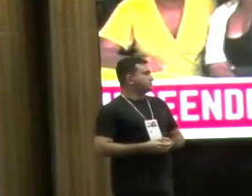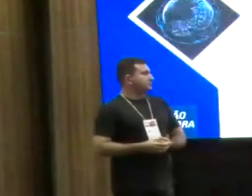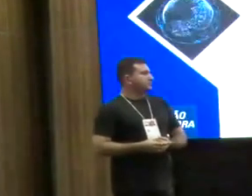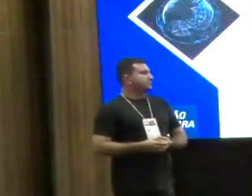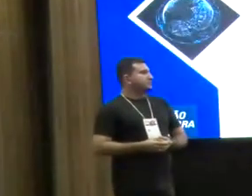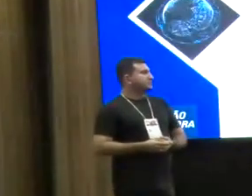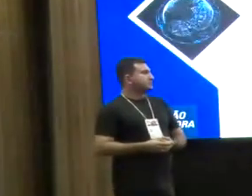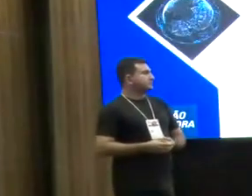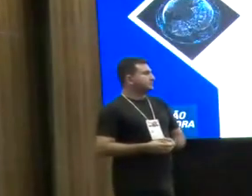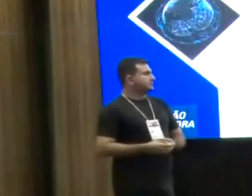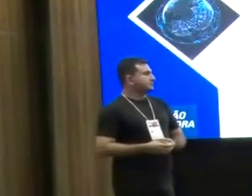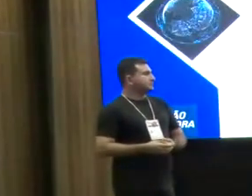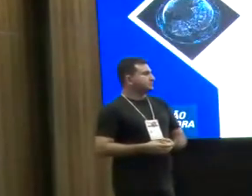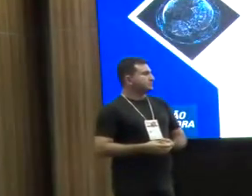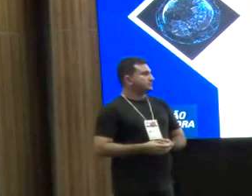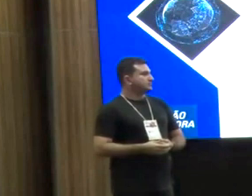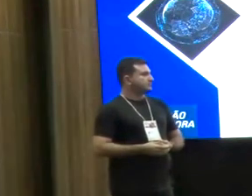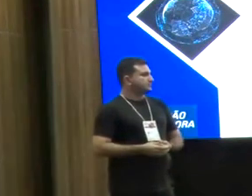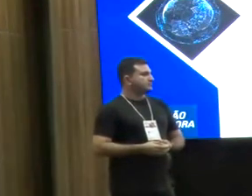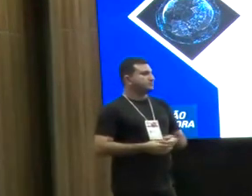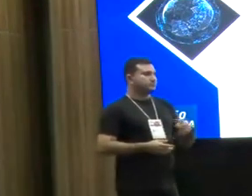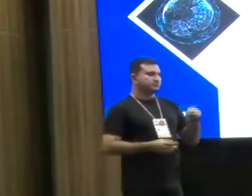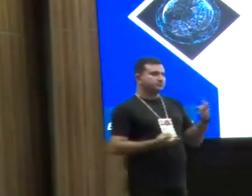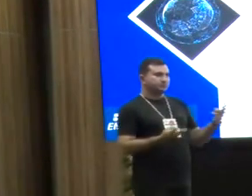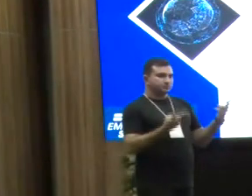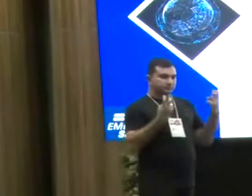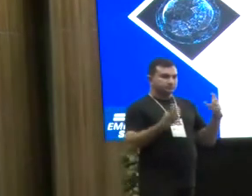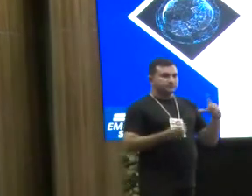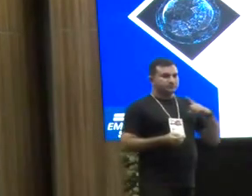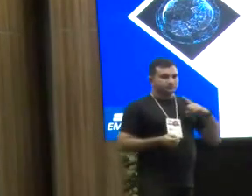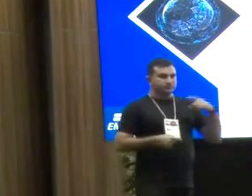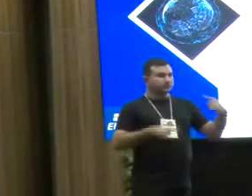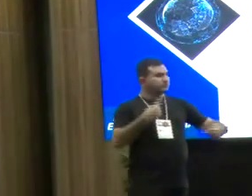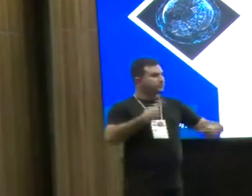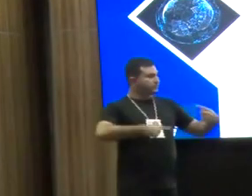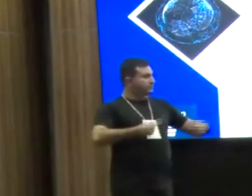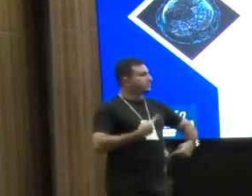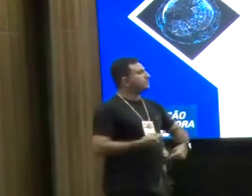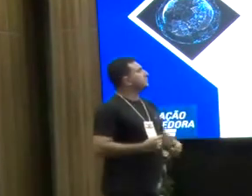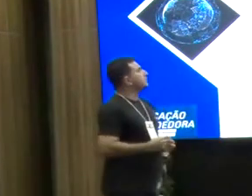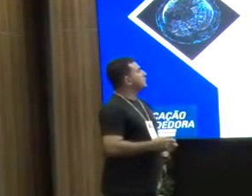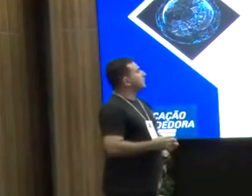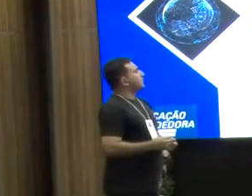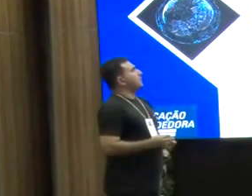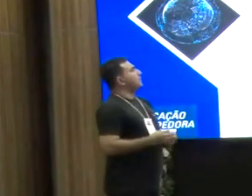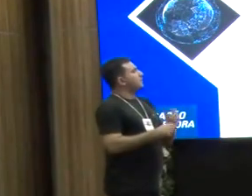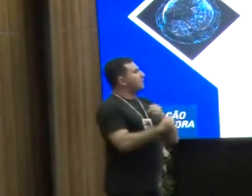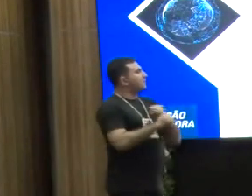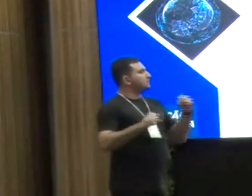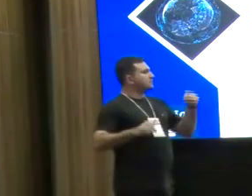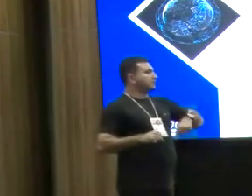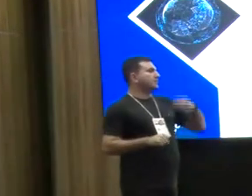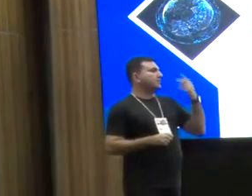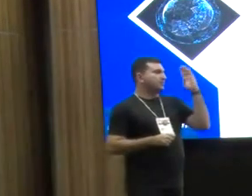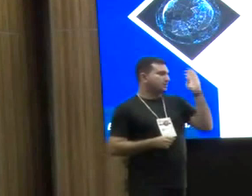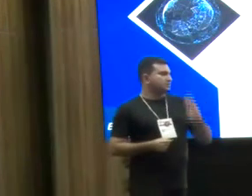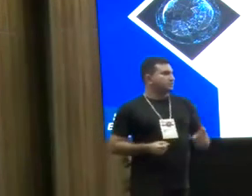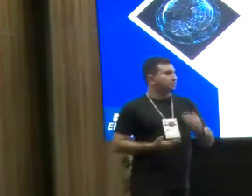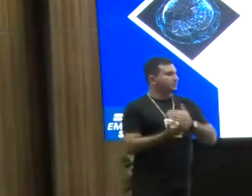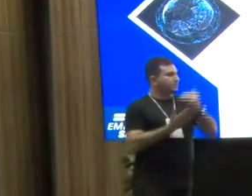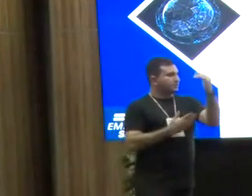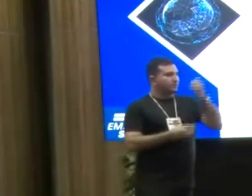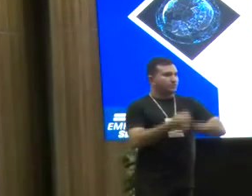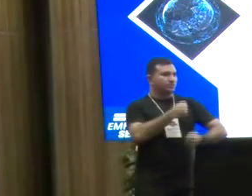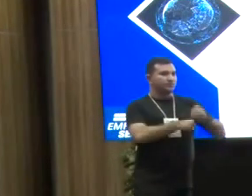Recentemente, deixa eu voltar aqui, nós tivemos uma discussão gigantesca no Brasil, que começou em